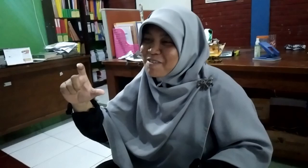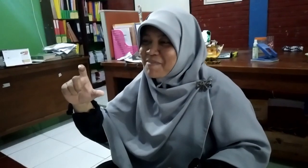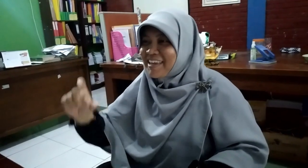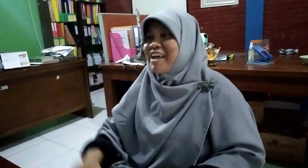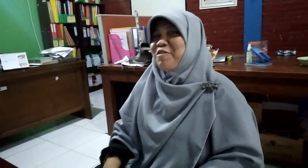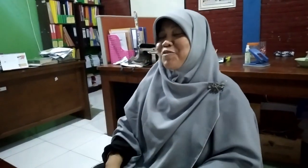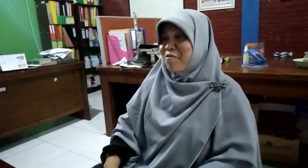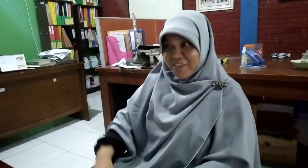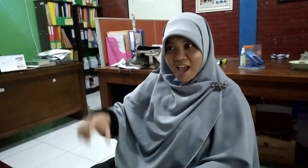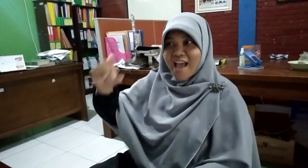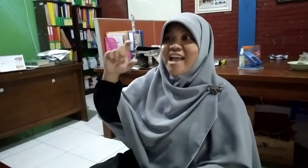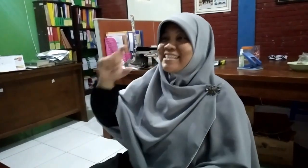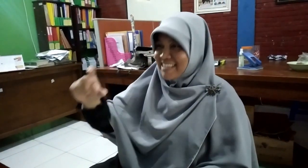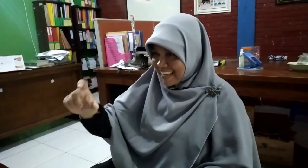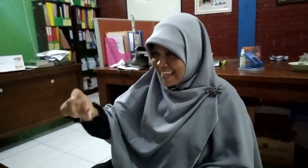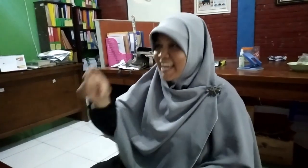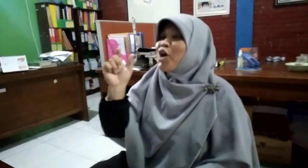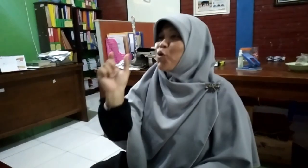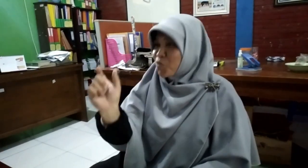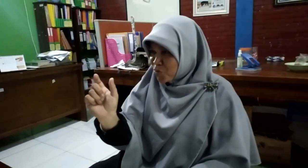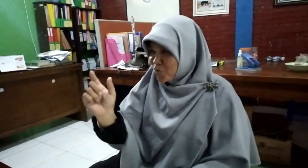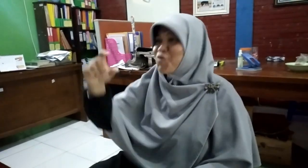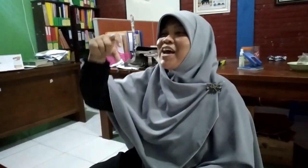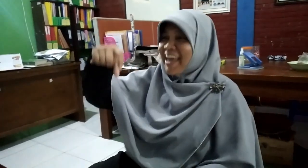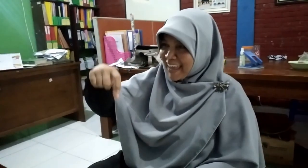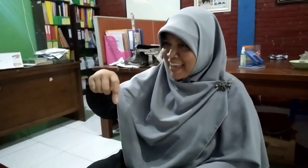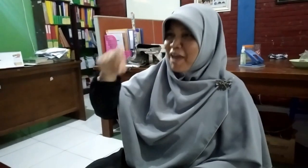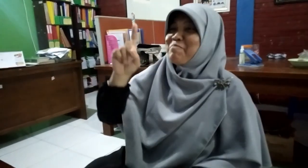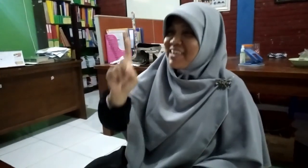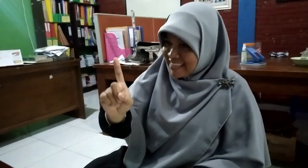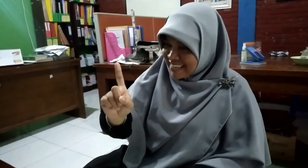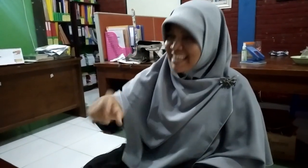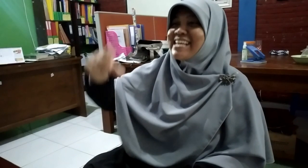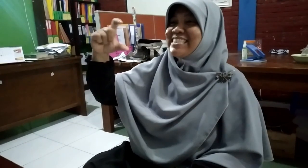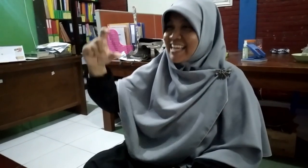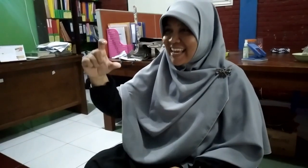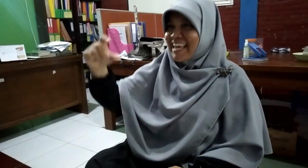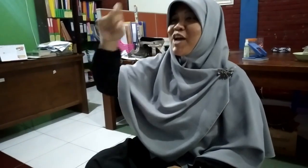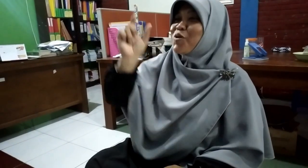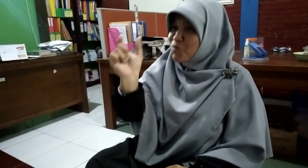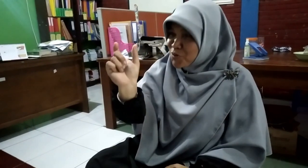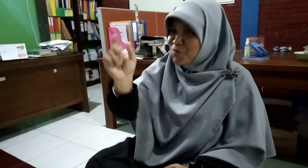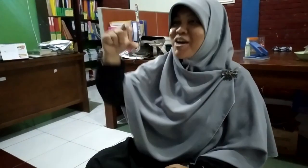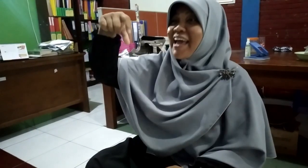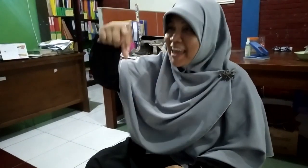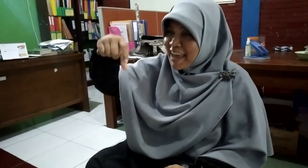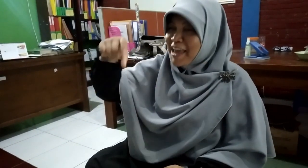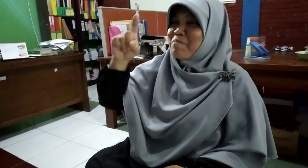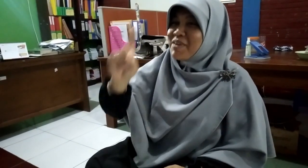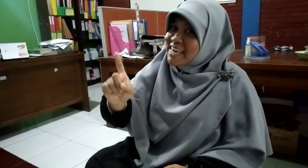cumi-cumi. Hurufnya C, U, M, I, C, U, M, I.